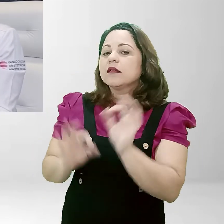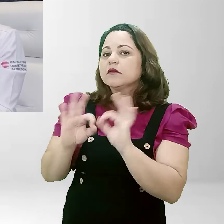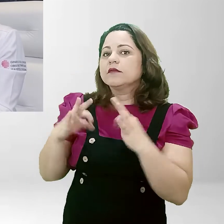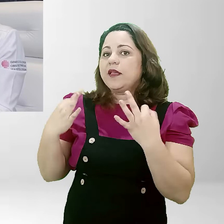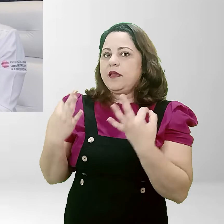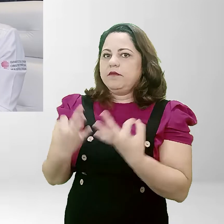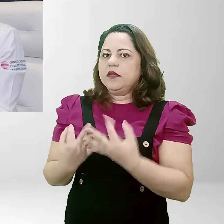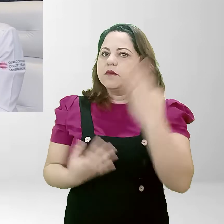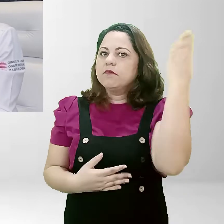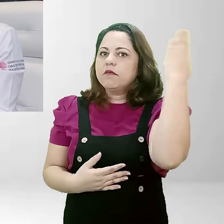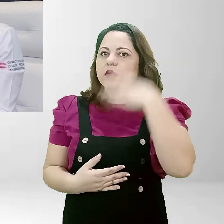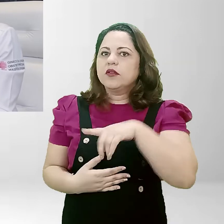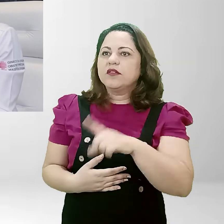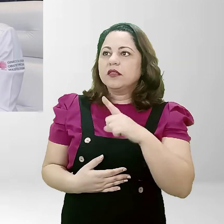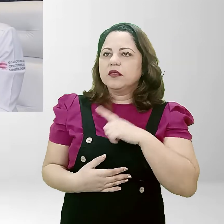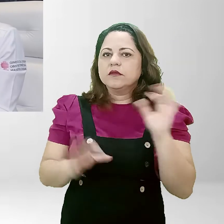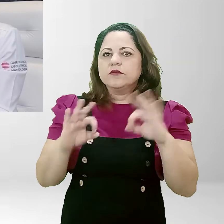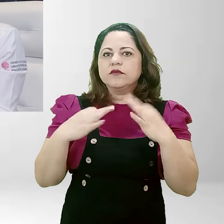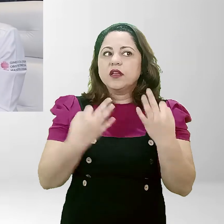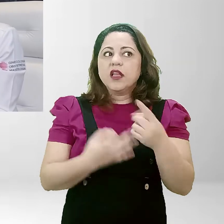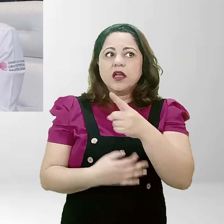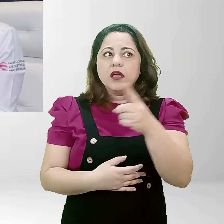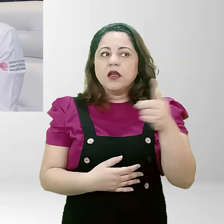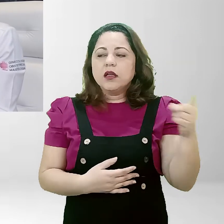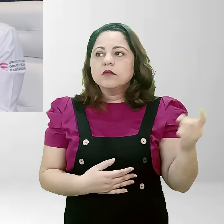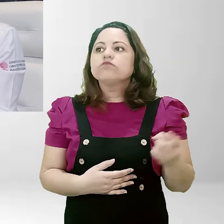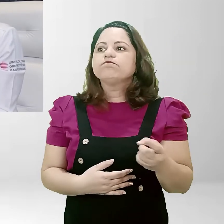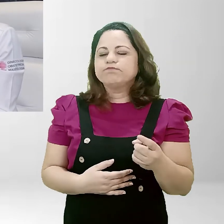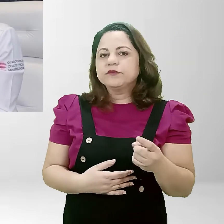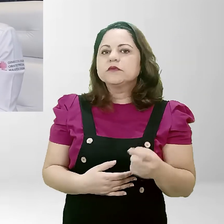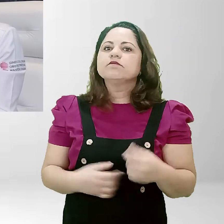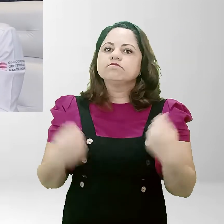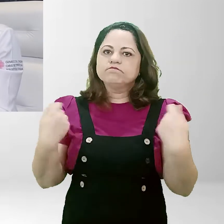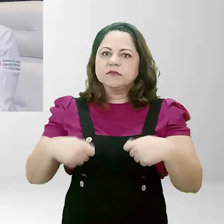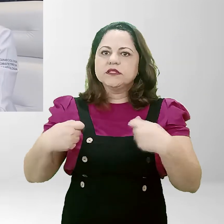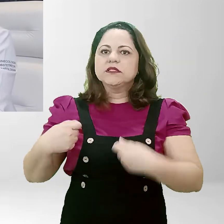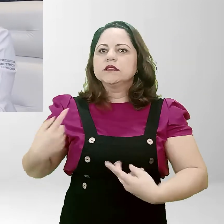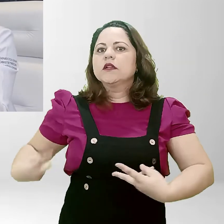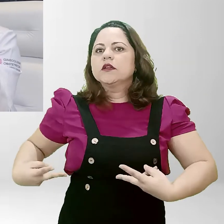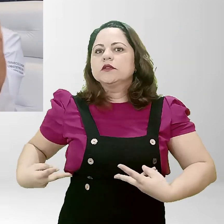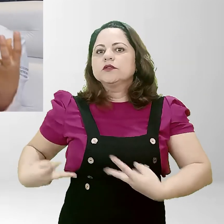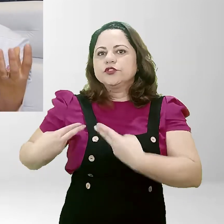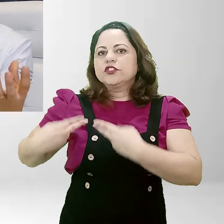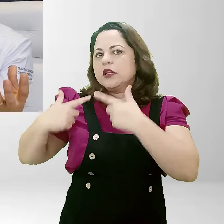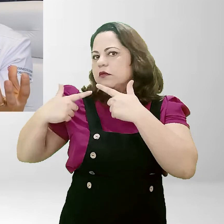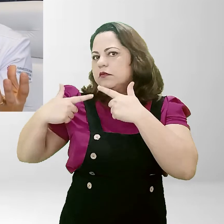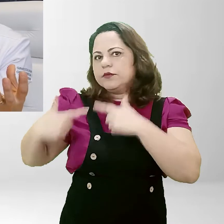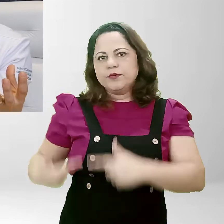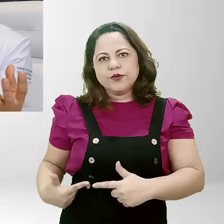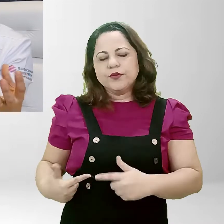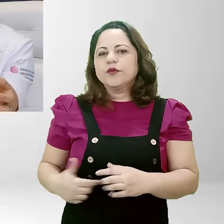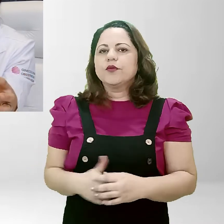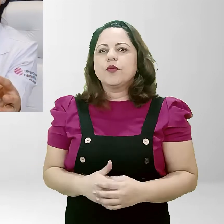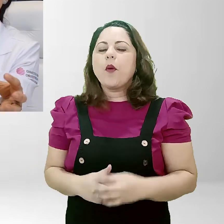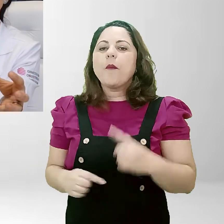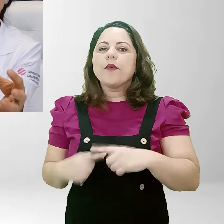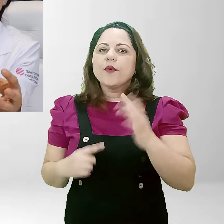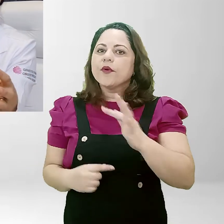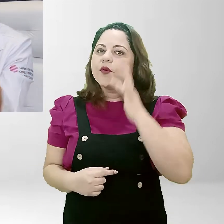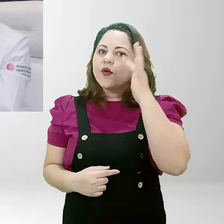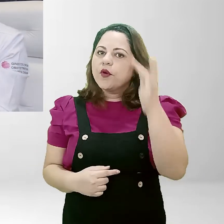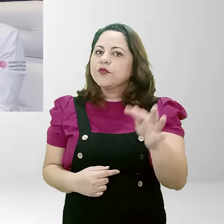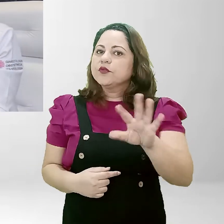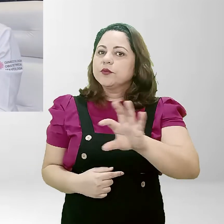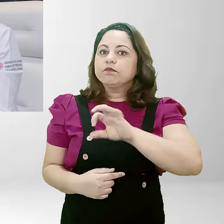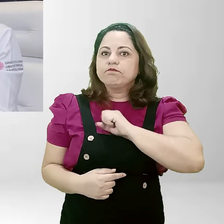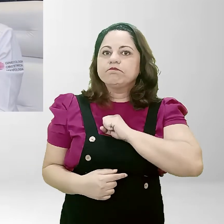genética comprovadas e que não faça a redução de risco contralateral adiar o